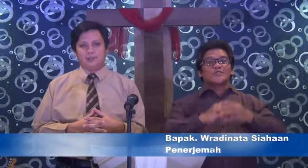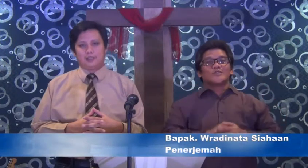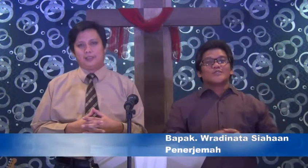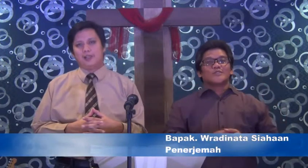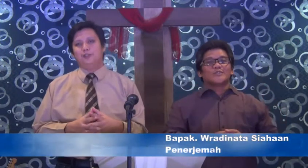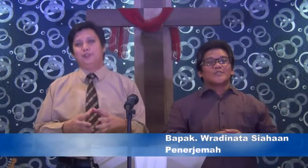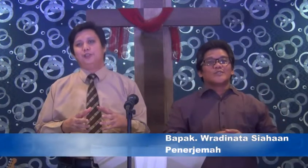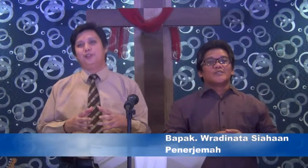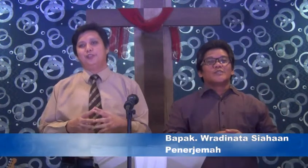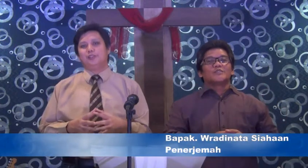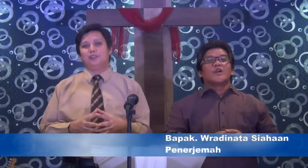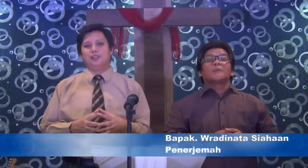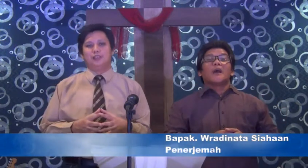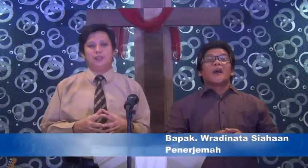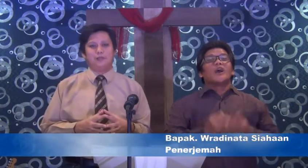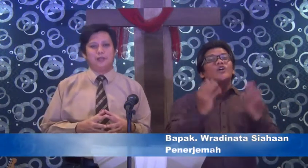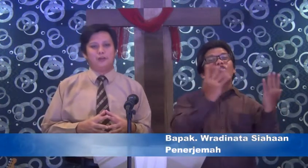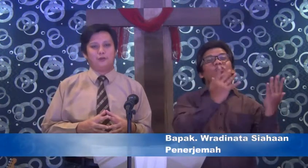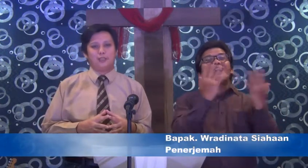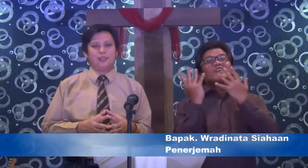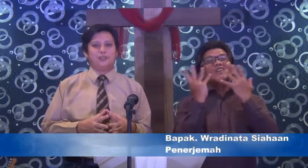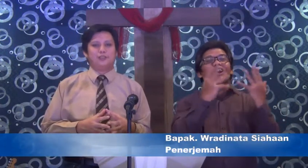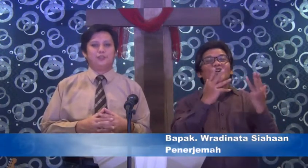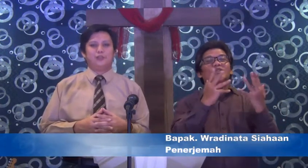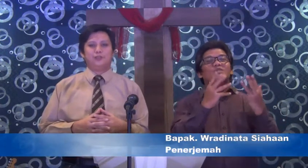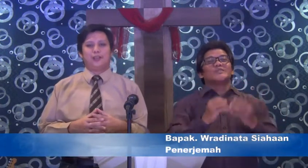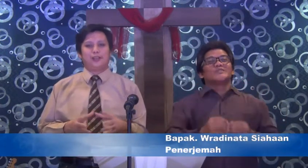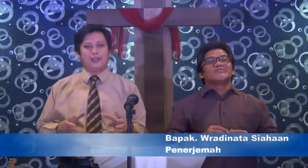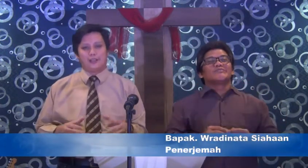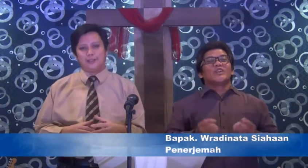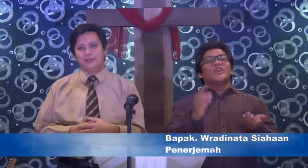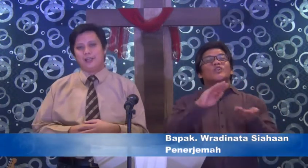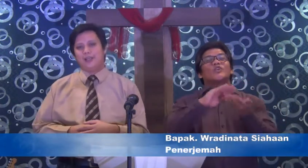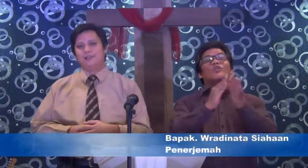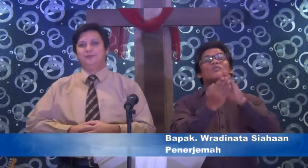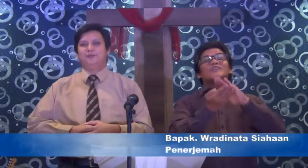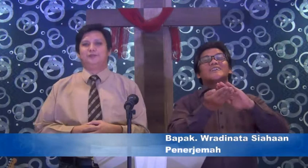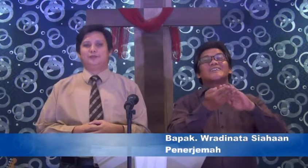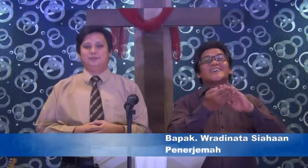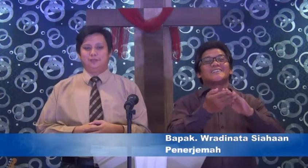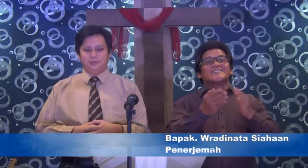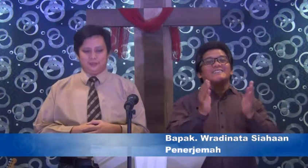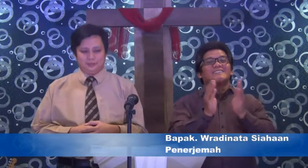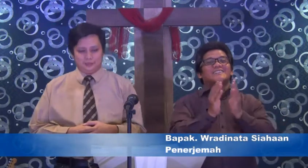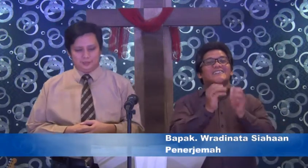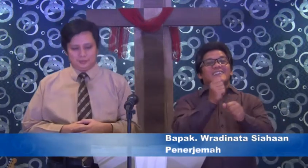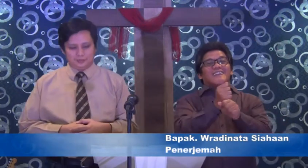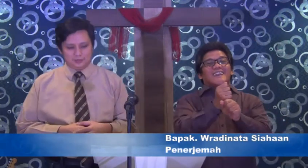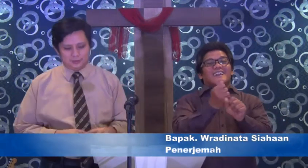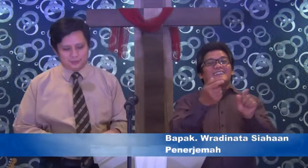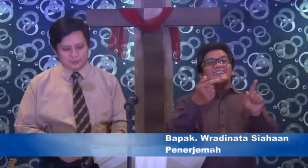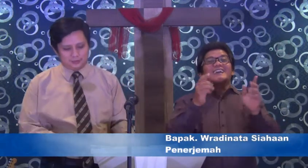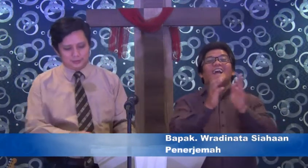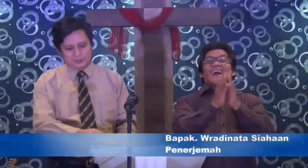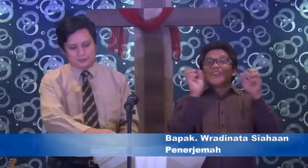hari ulang tahun daripada komunitas Tunarungu GKR. Haleluya.